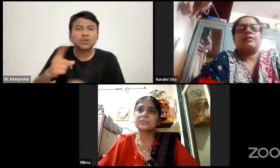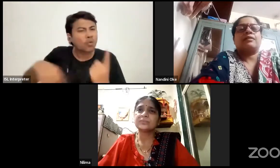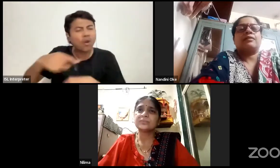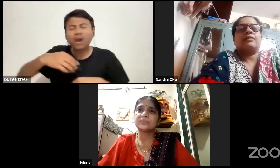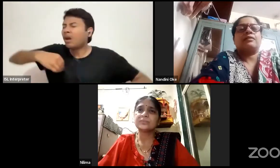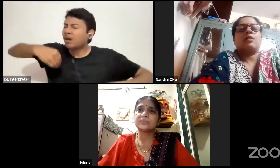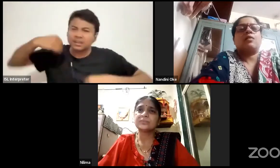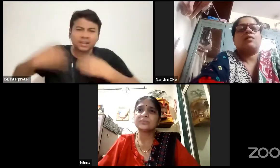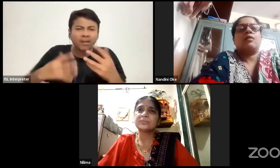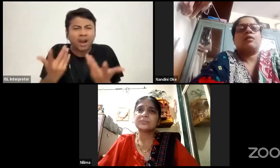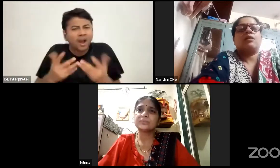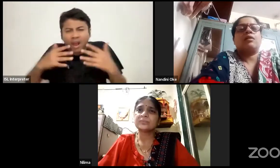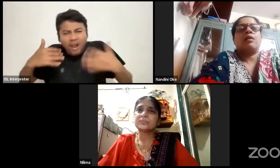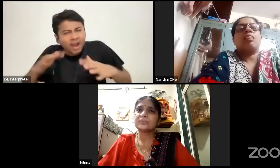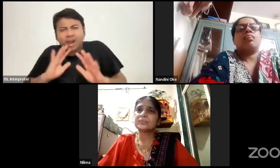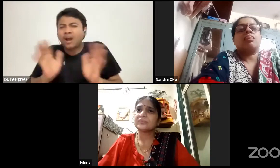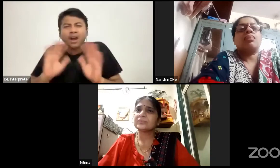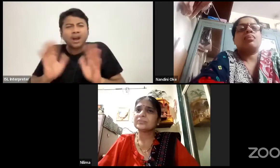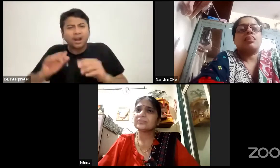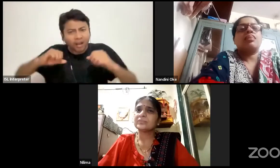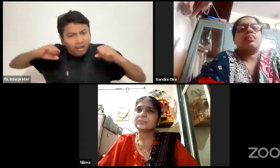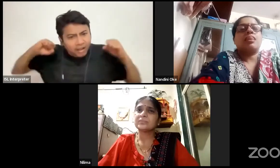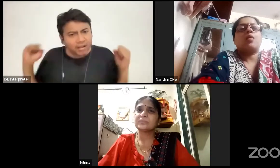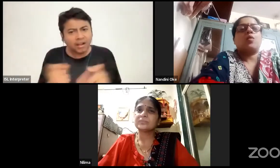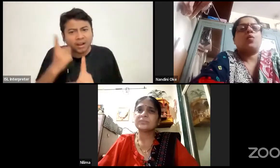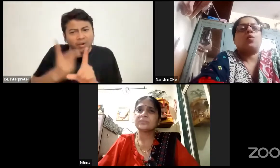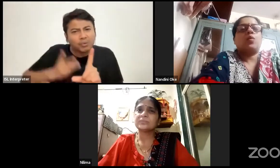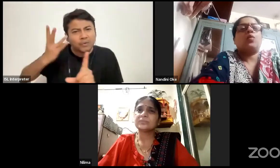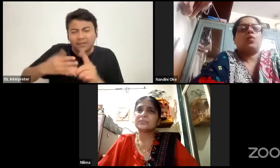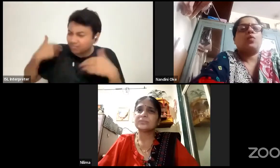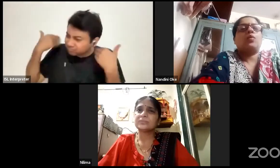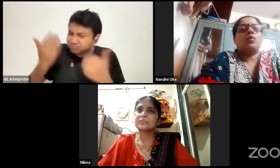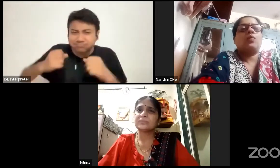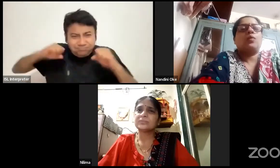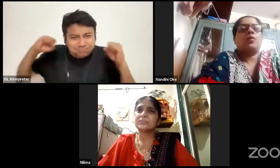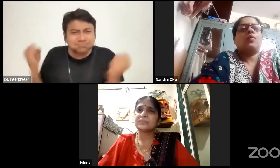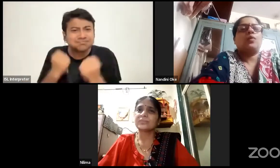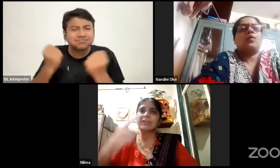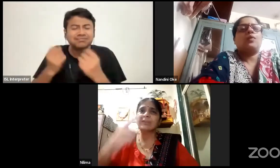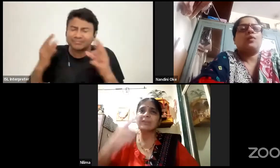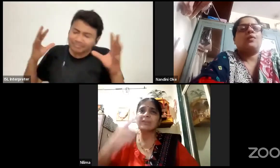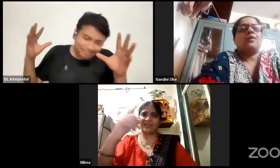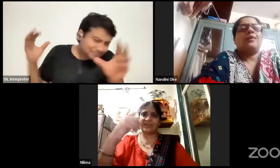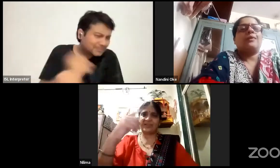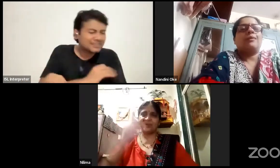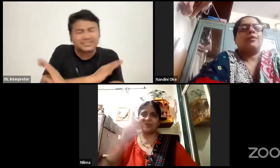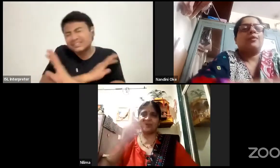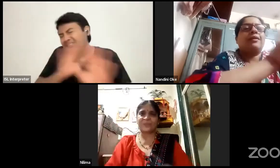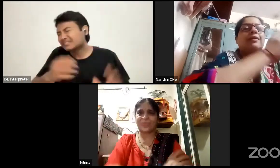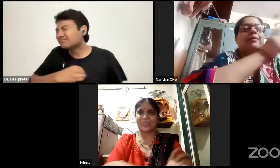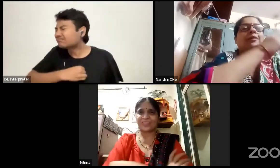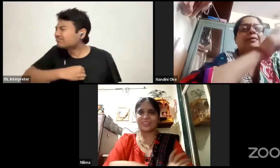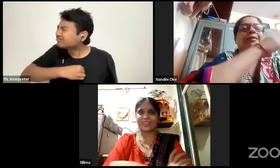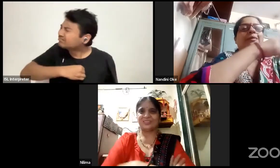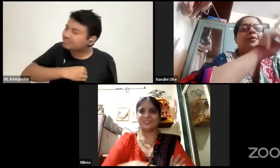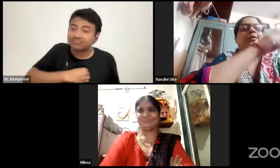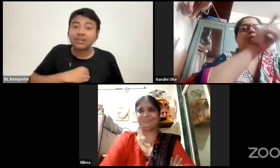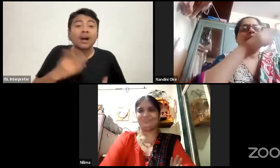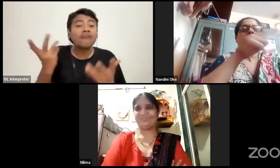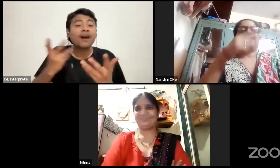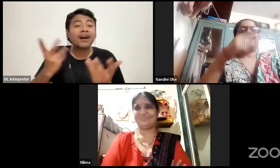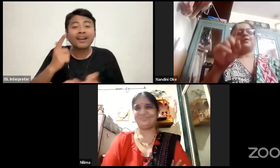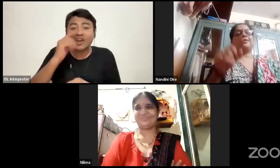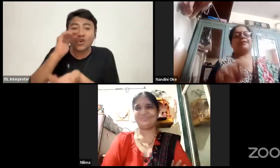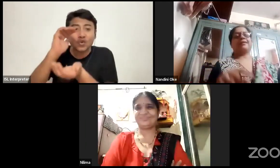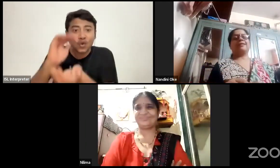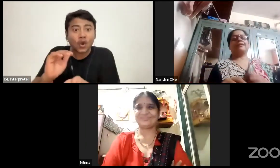पड़ा, और उसके लिए वो लेट हो गए। और जब तक वो वहां पे पहुंचे तो तब तक वो जो जहाज था